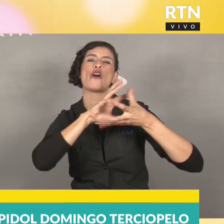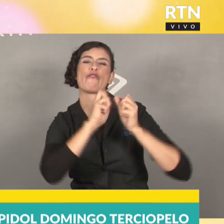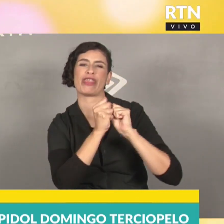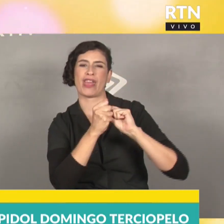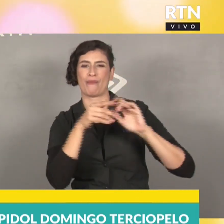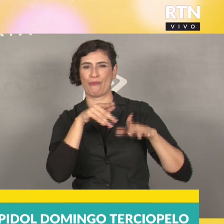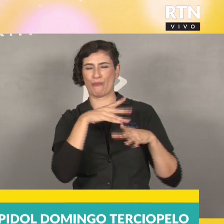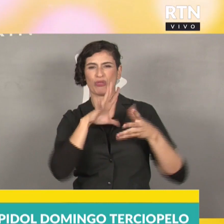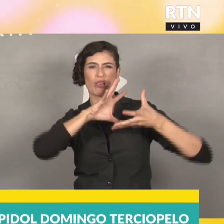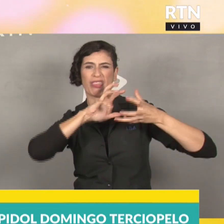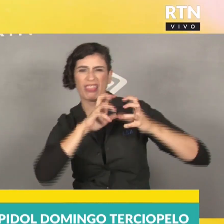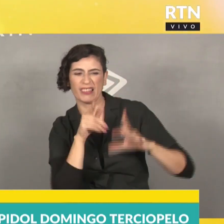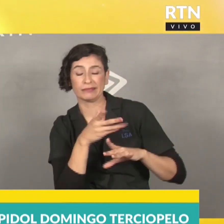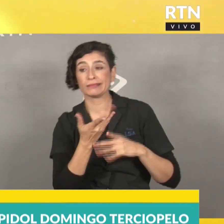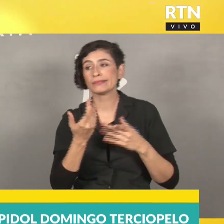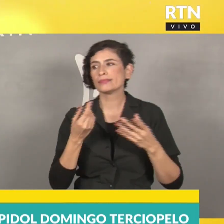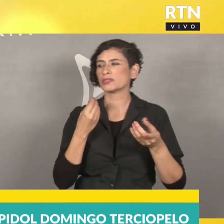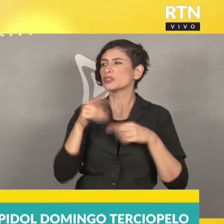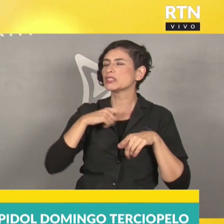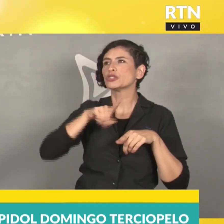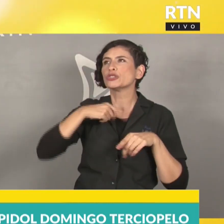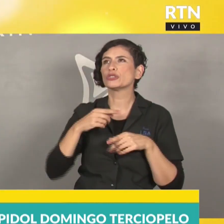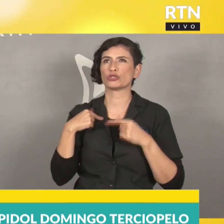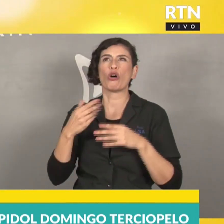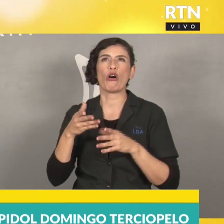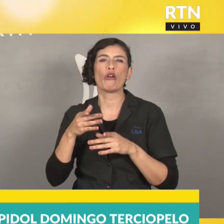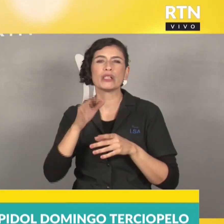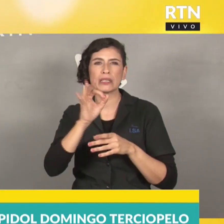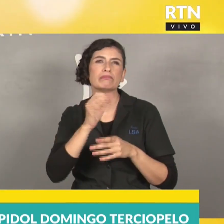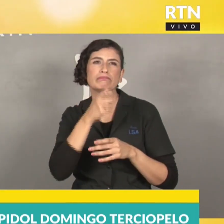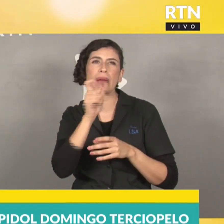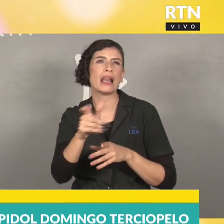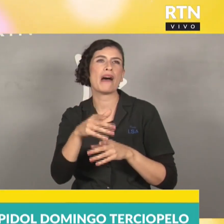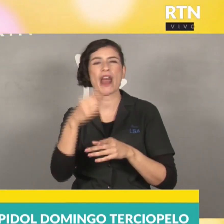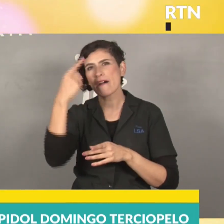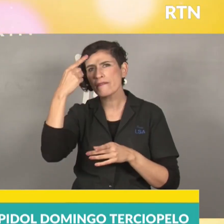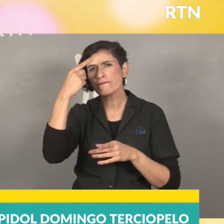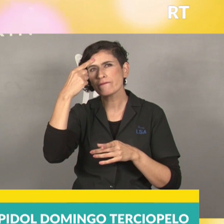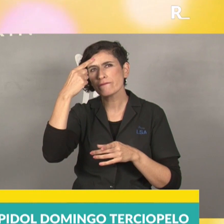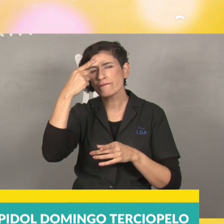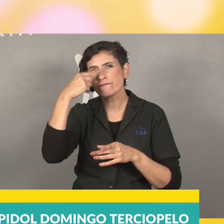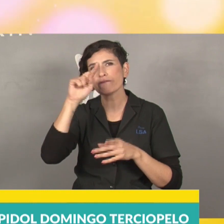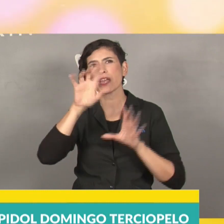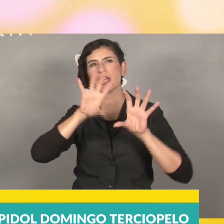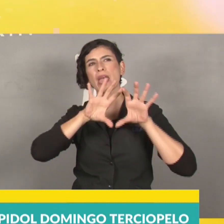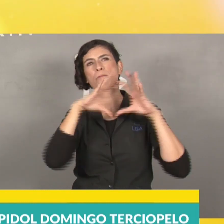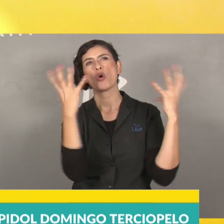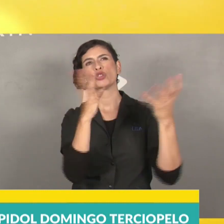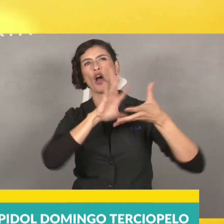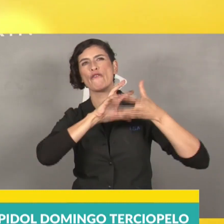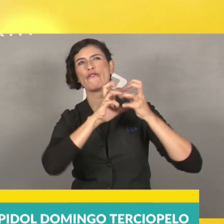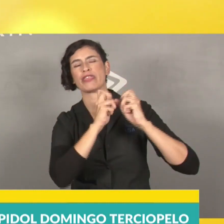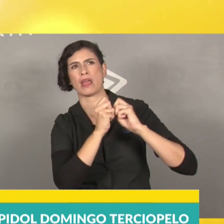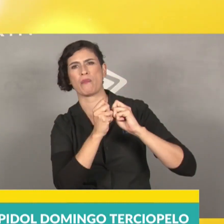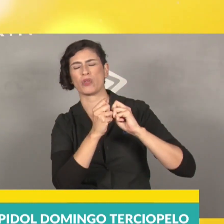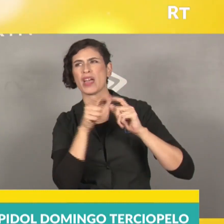fin del mundo? Cuando pensamos en esa frase, bueno, ¿en qué pensamos? ¿O con qué nos conecta? Y a partir de ahí